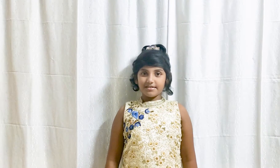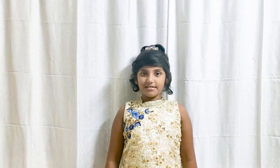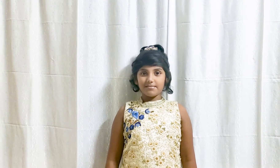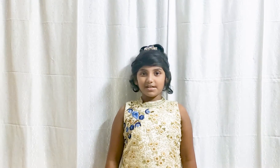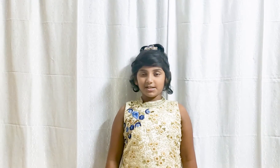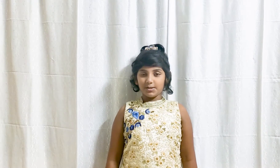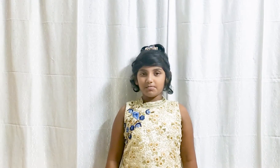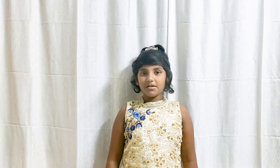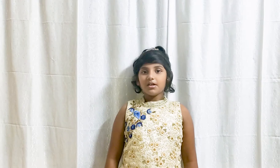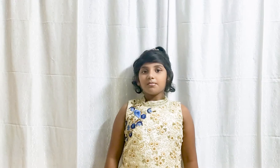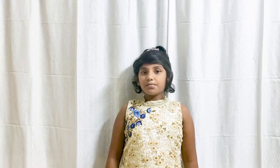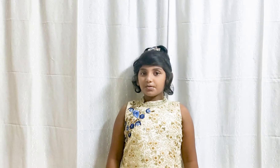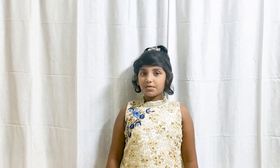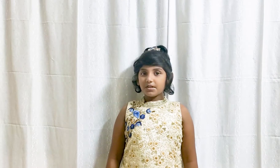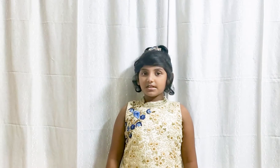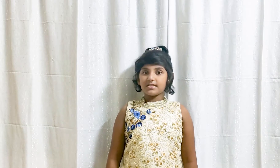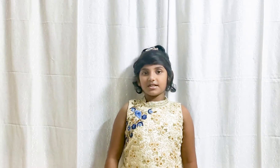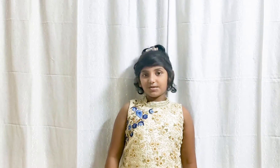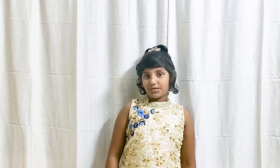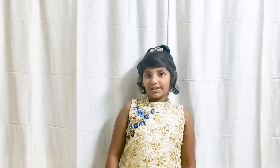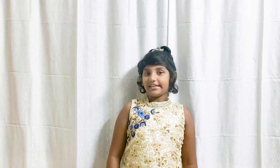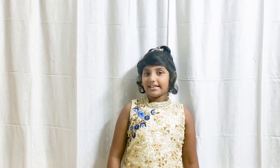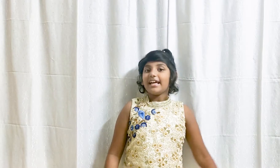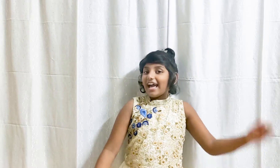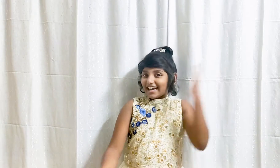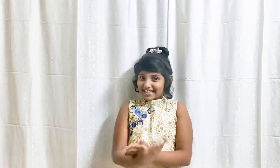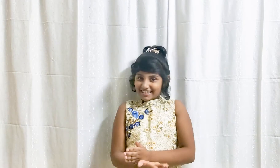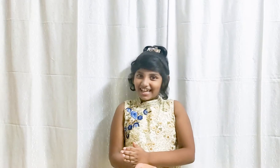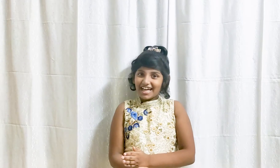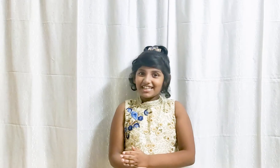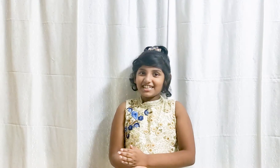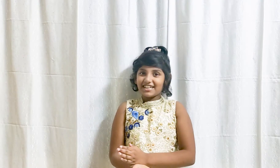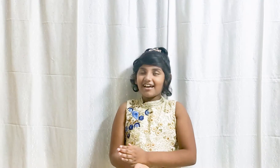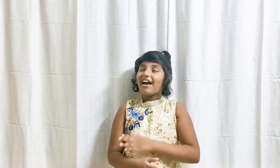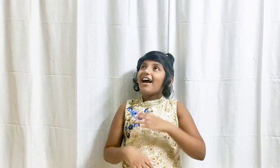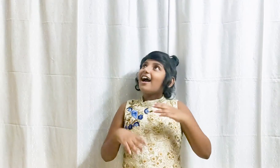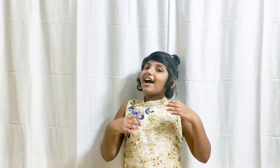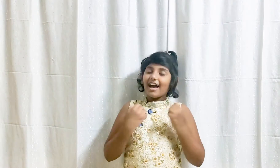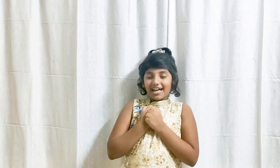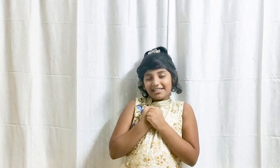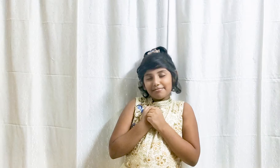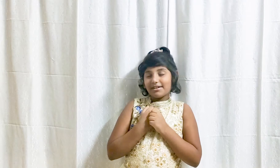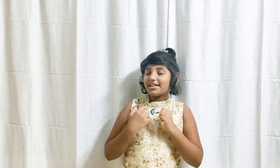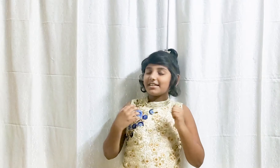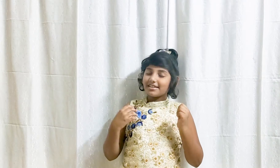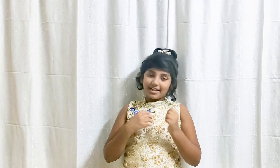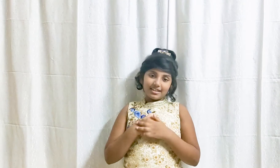இவையெல்லாவற்றின் மேலும் பூரணச குணத்தின் கட்டாகிய அன்பை